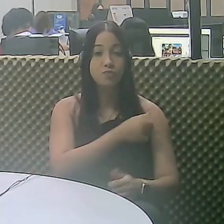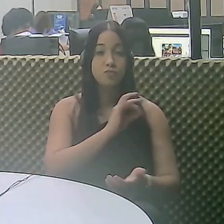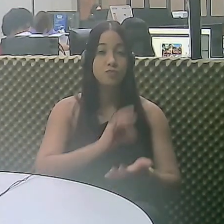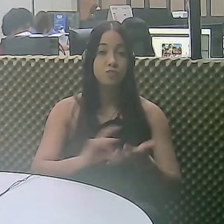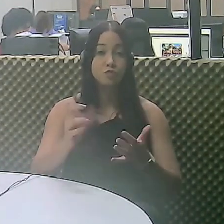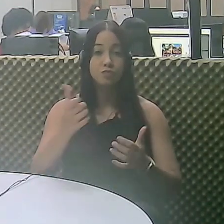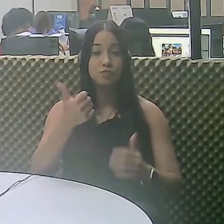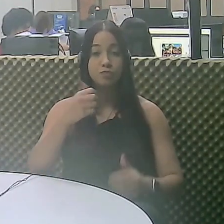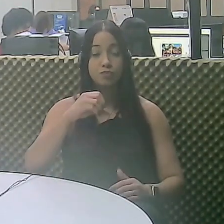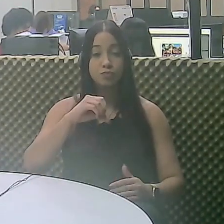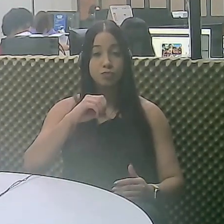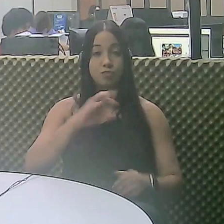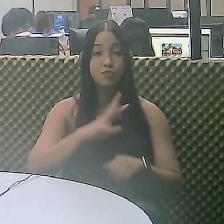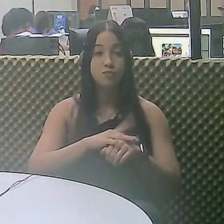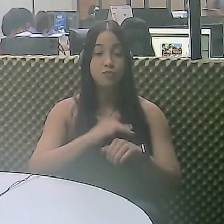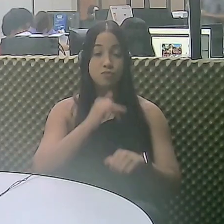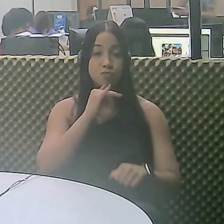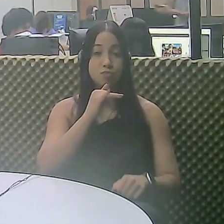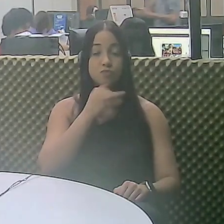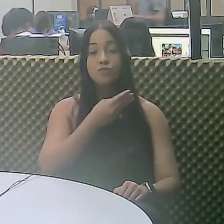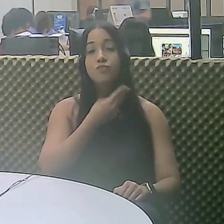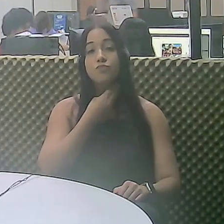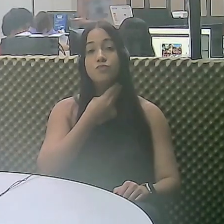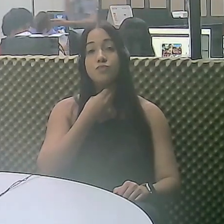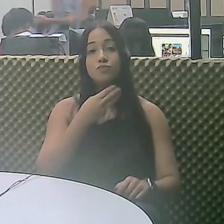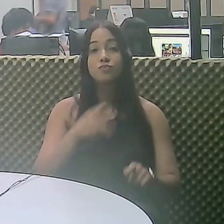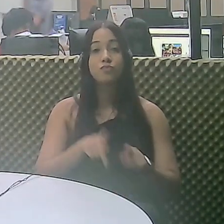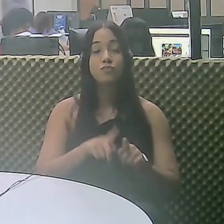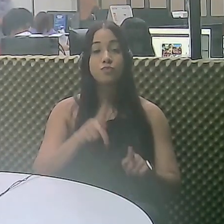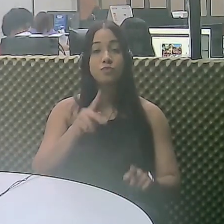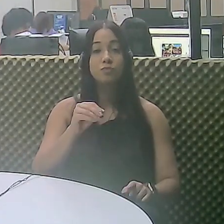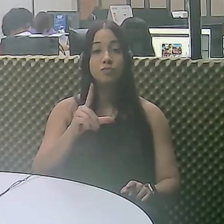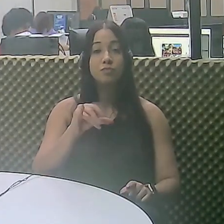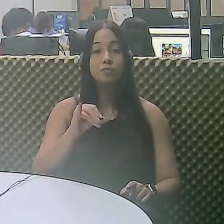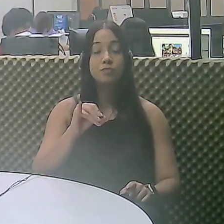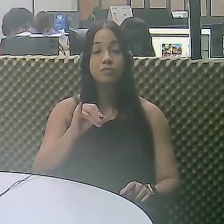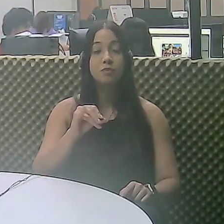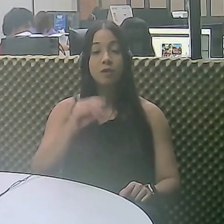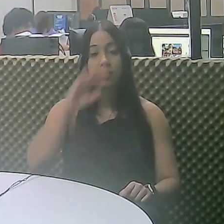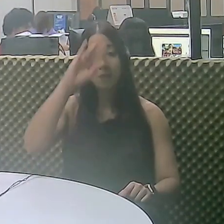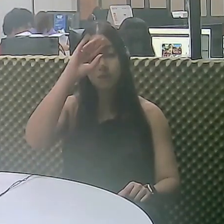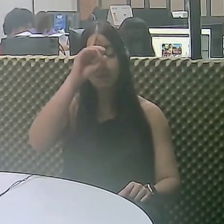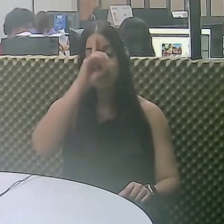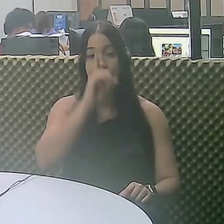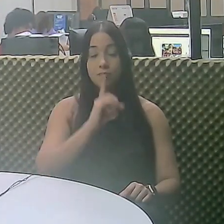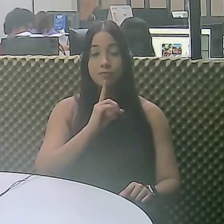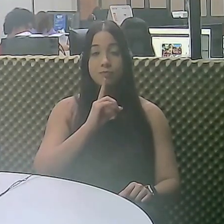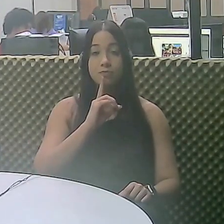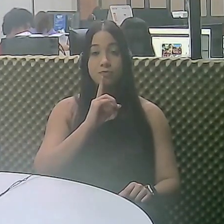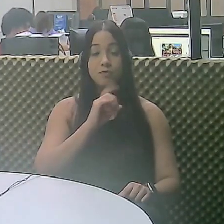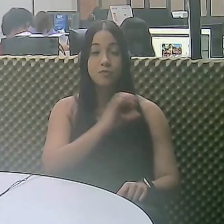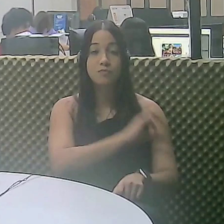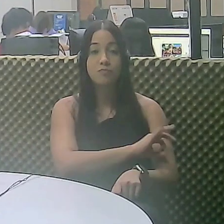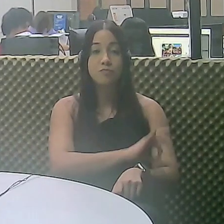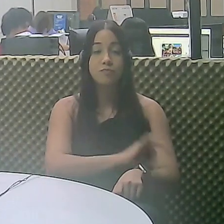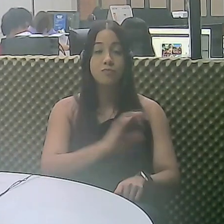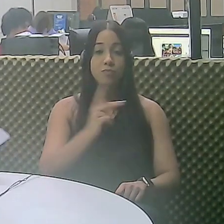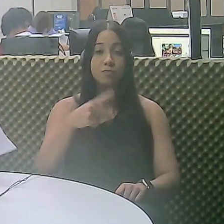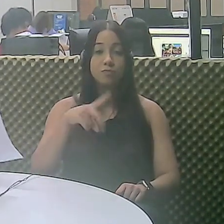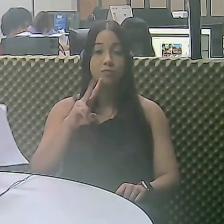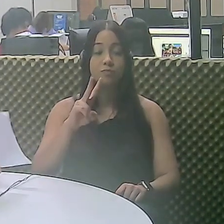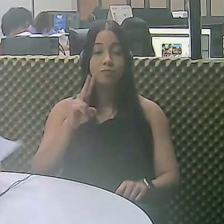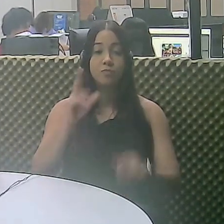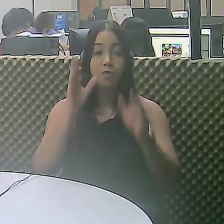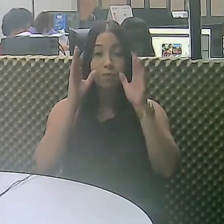19 doenças entre elas meningite poliomelite febre amarela Sarampo e HPV o público